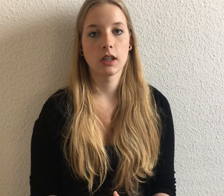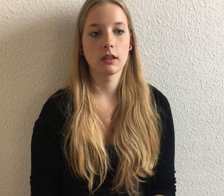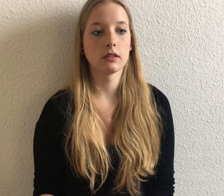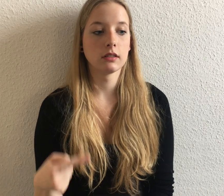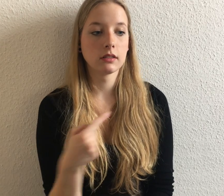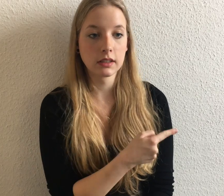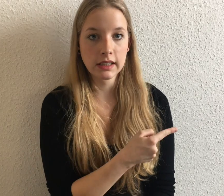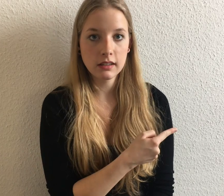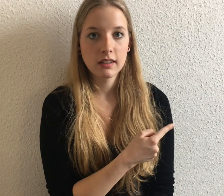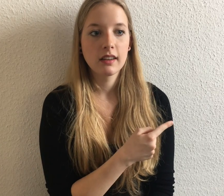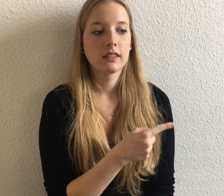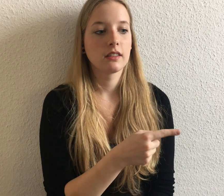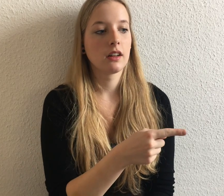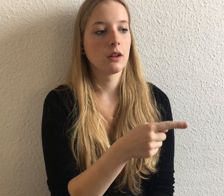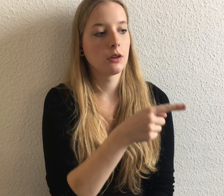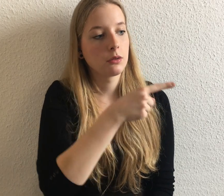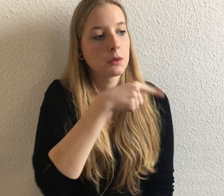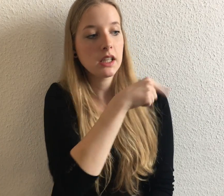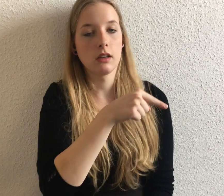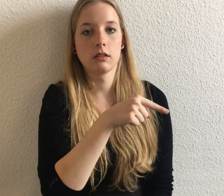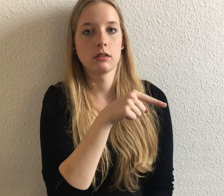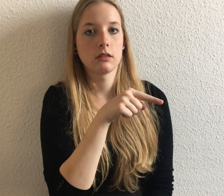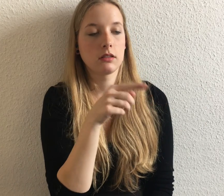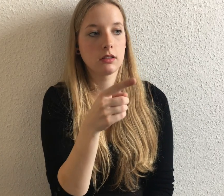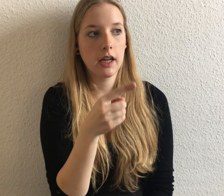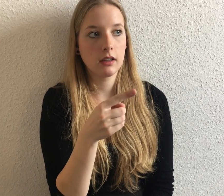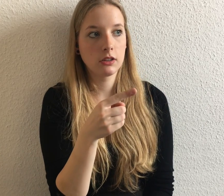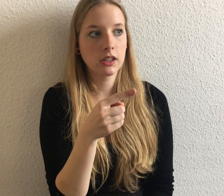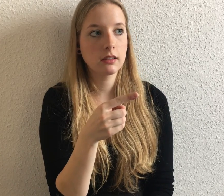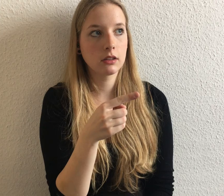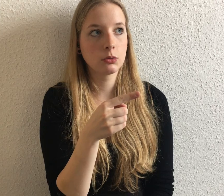als ihr, ihr. Das heißt, anstatt dass du